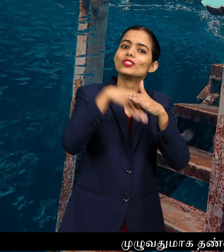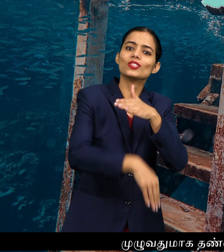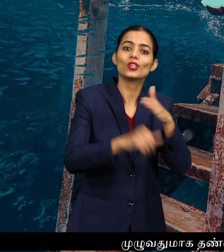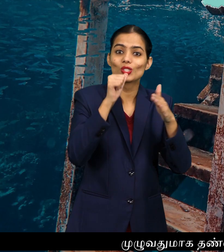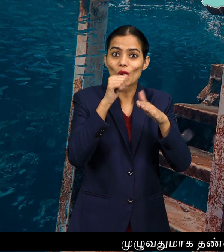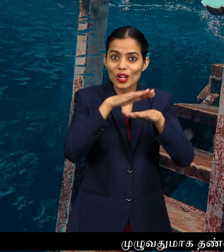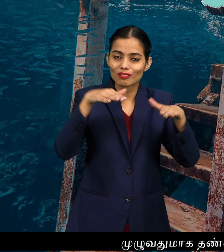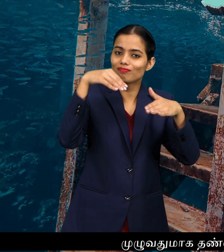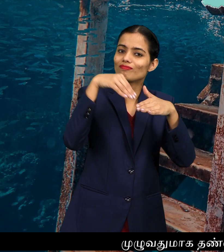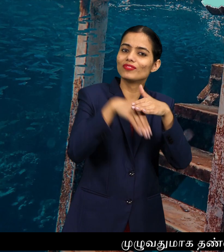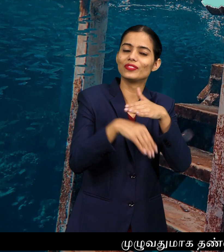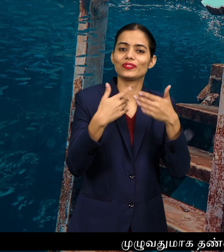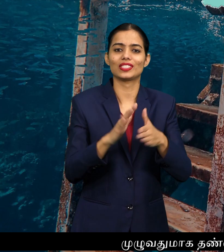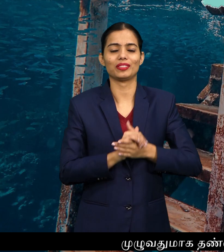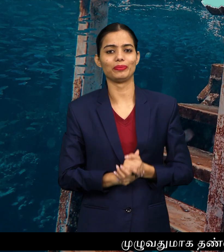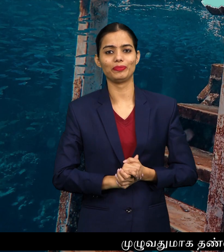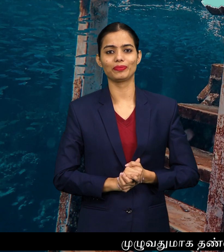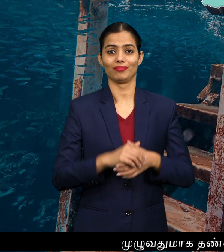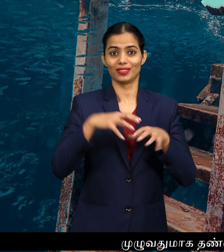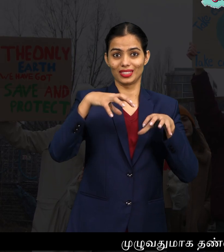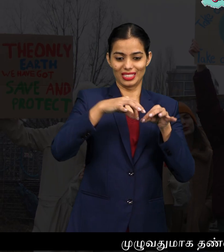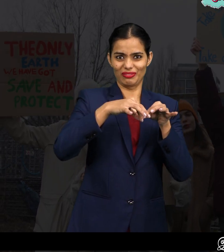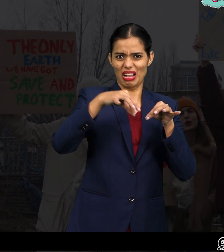முழுவதுமாக தண்ணீரில் மூழ்கும் வரை மூழ்குதல்.